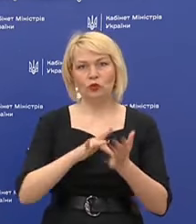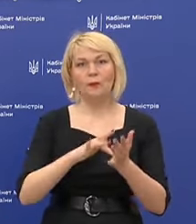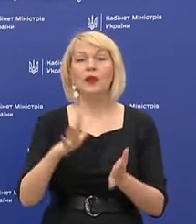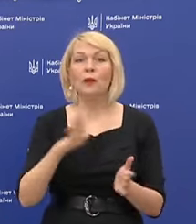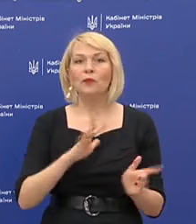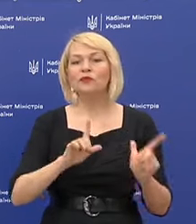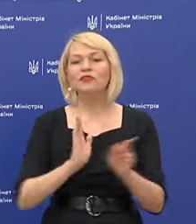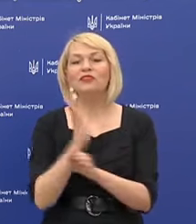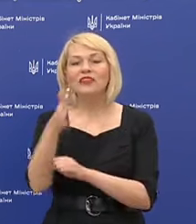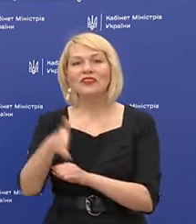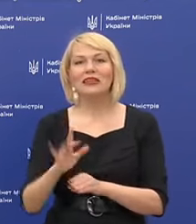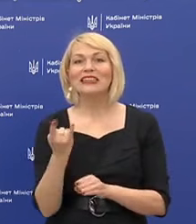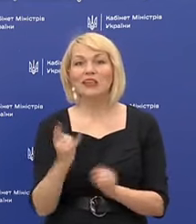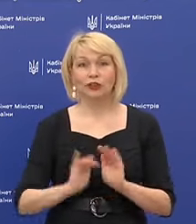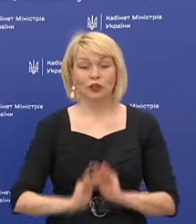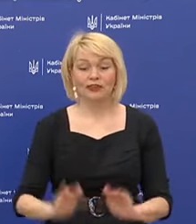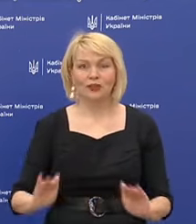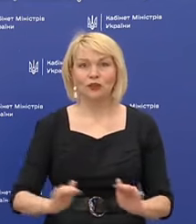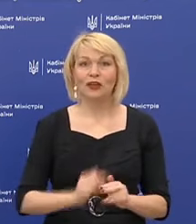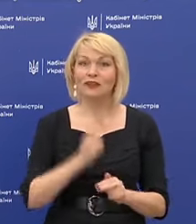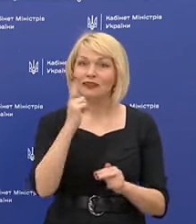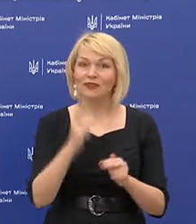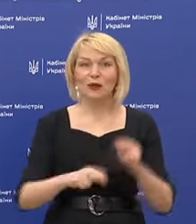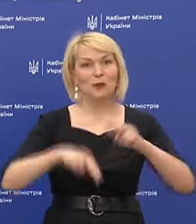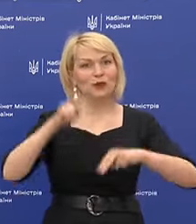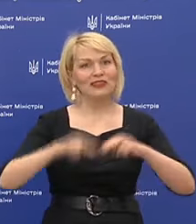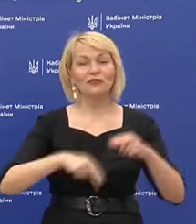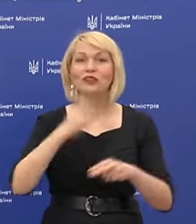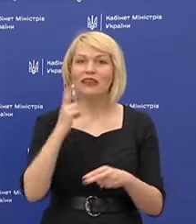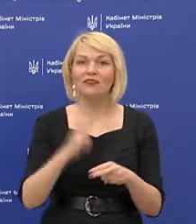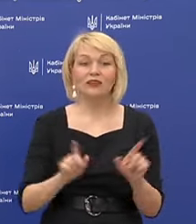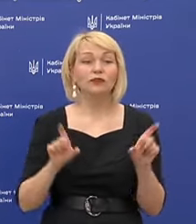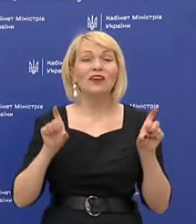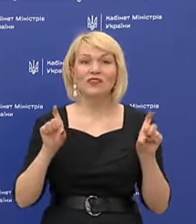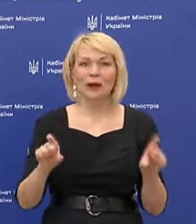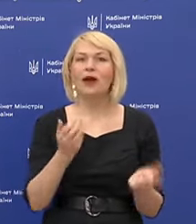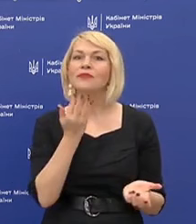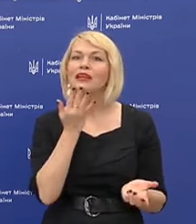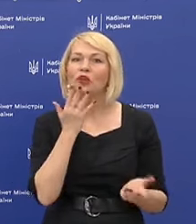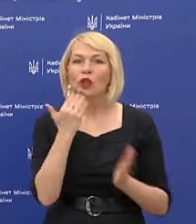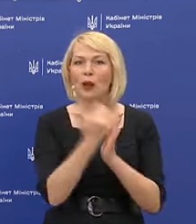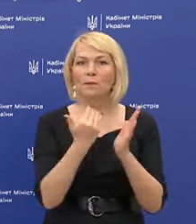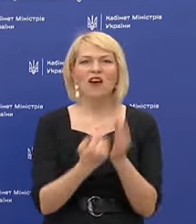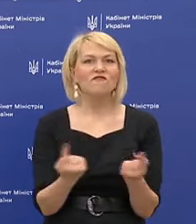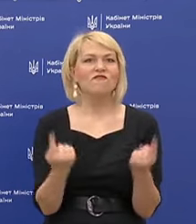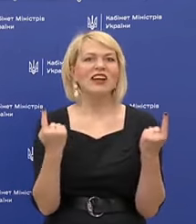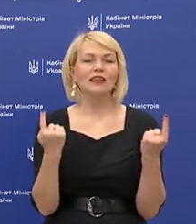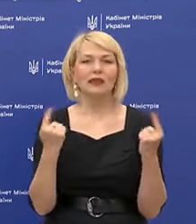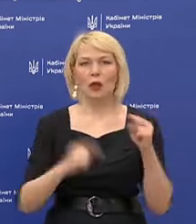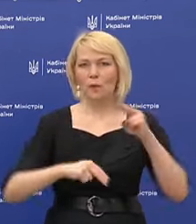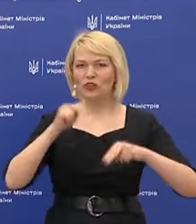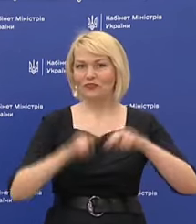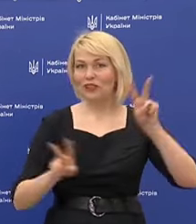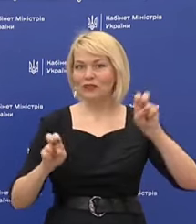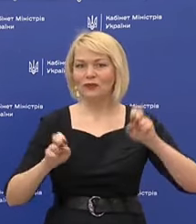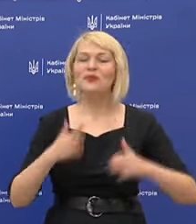відвіданий дитячий садочок, який завершується, будівництво якого завершується в рамках національної програми «Велике будівництво».